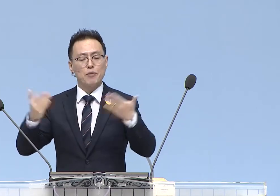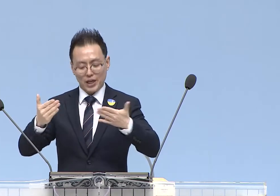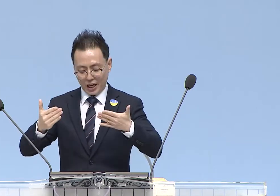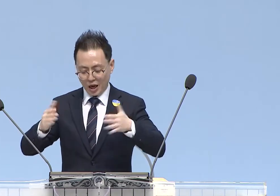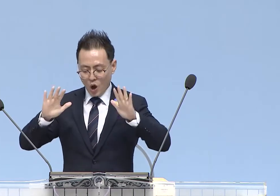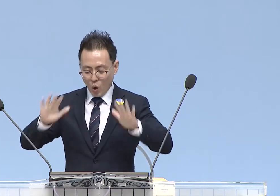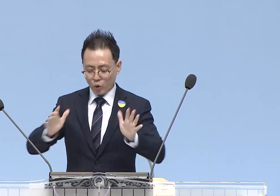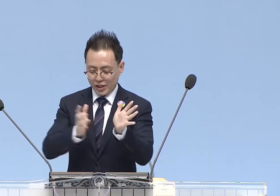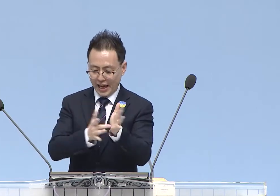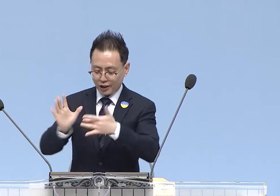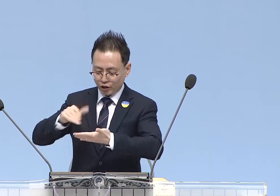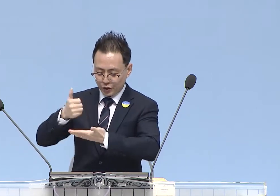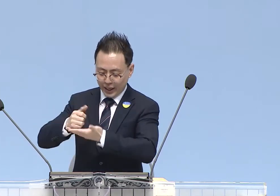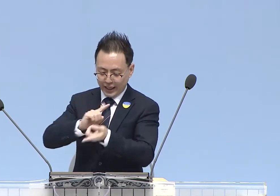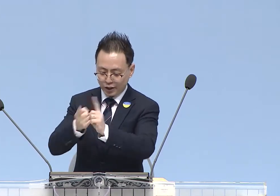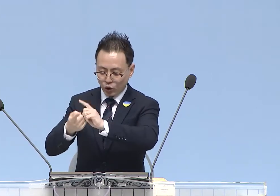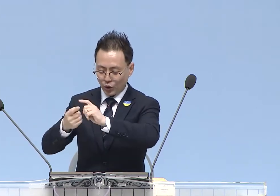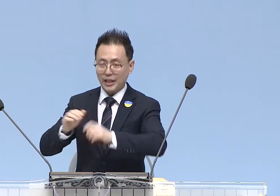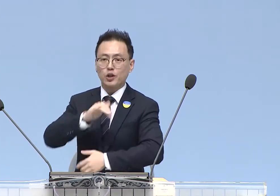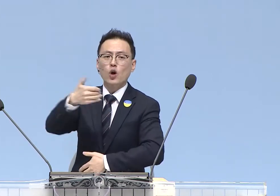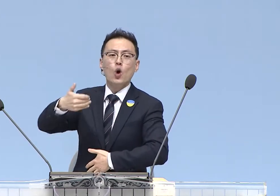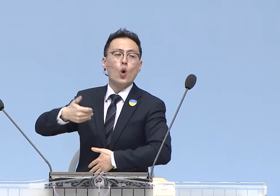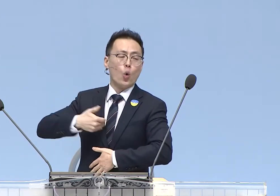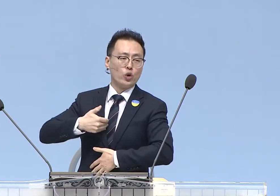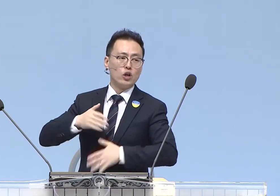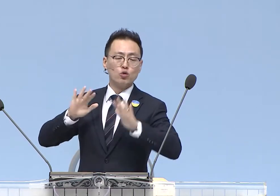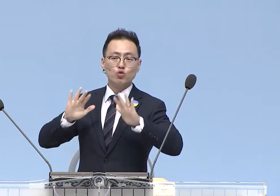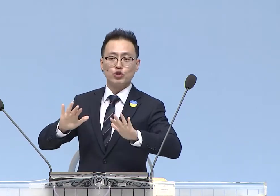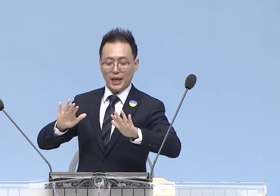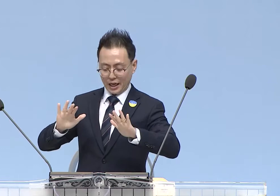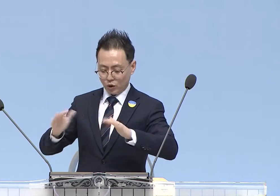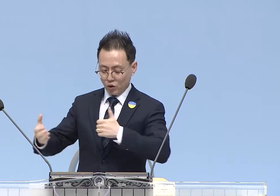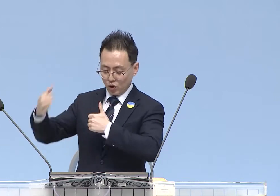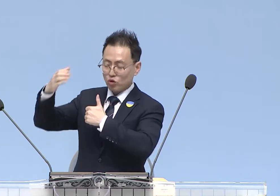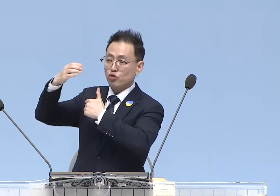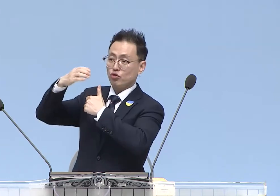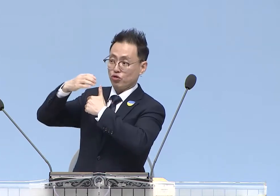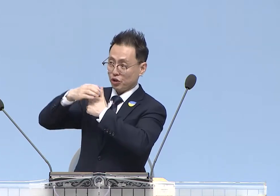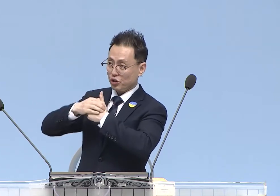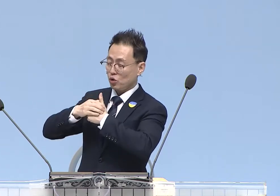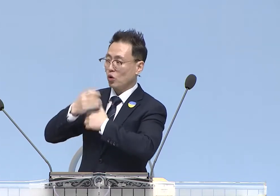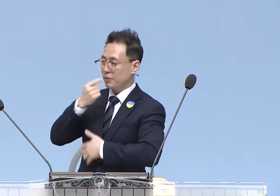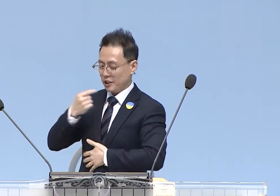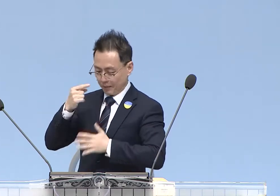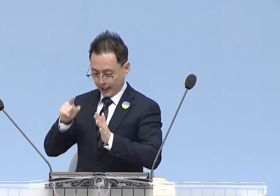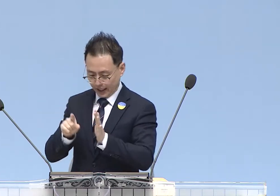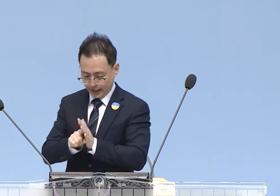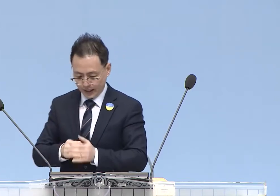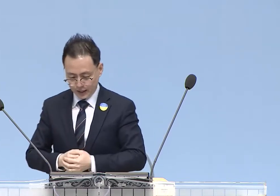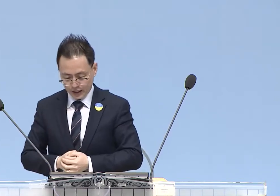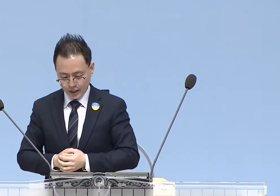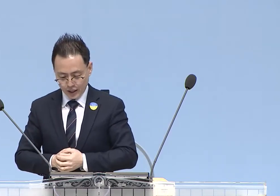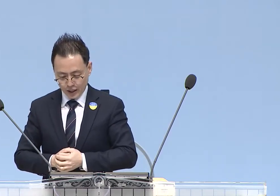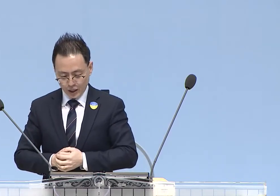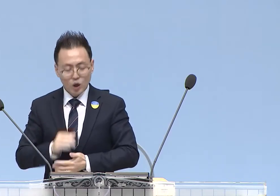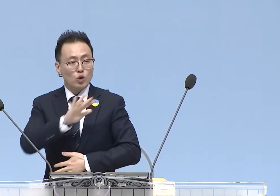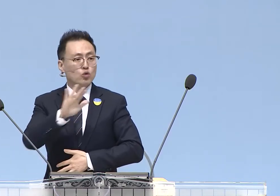사명이 오늘 예수 그리스도의 대속으로 인해서 오늘 우리에게로 주어진 줄로 믿습니다.